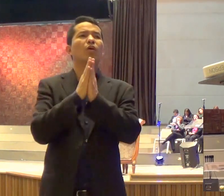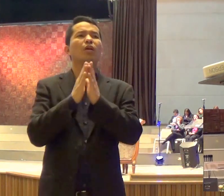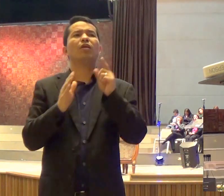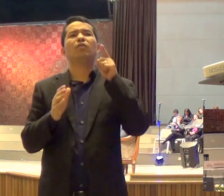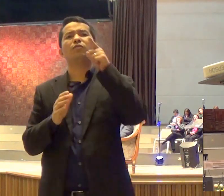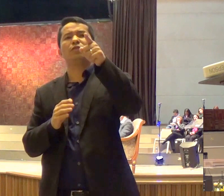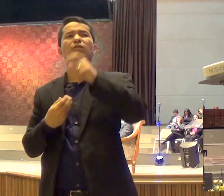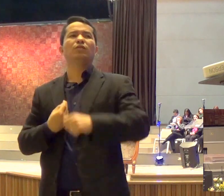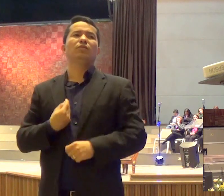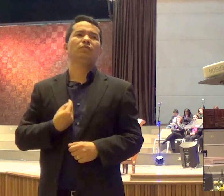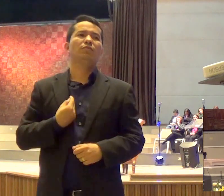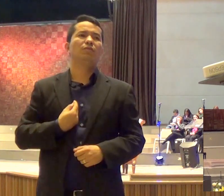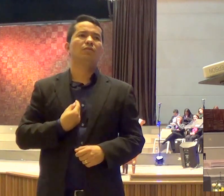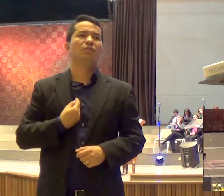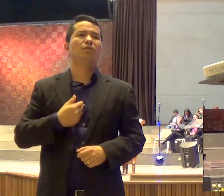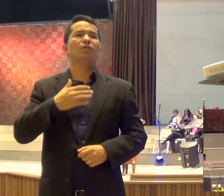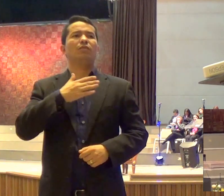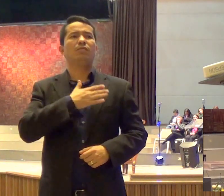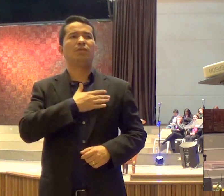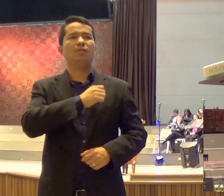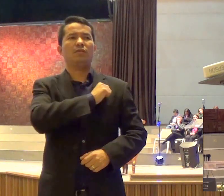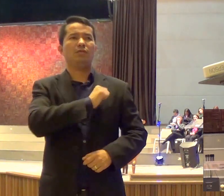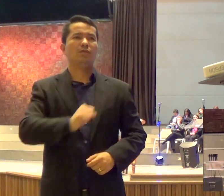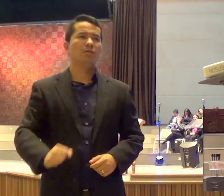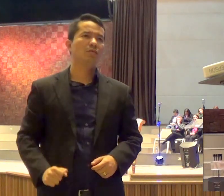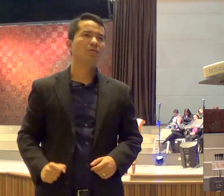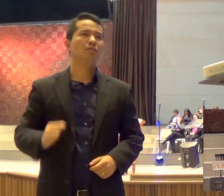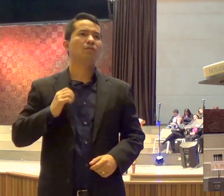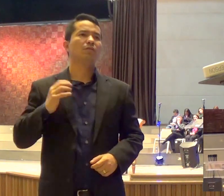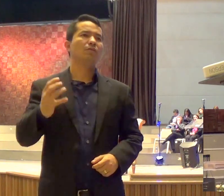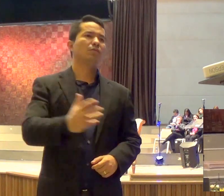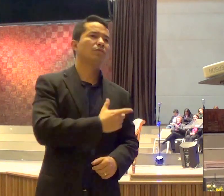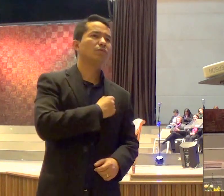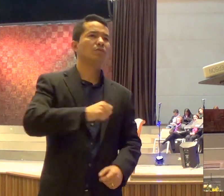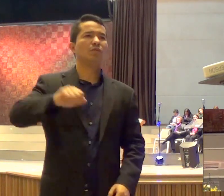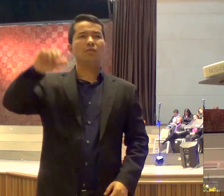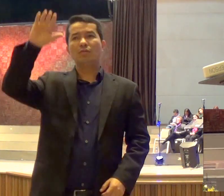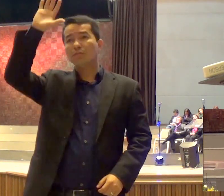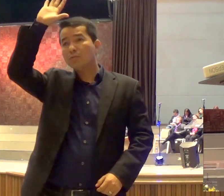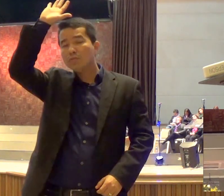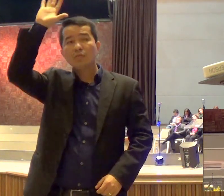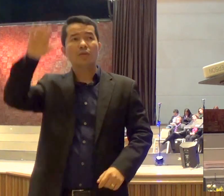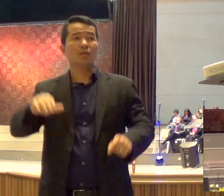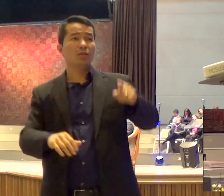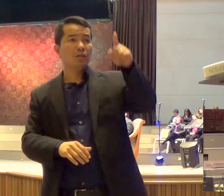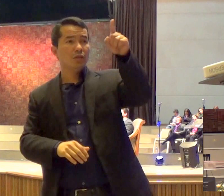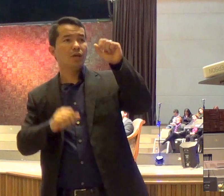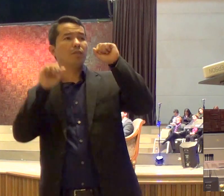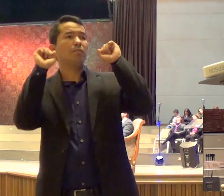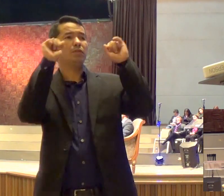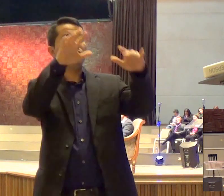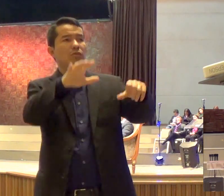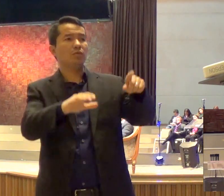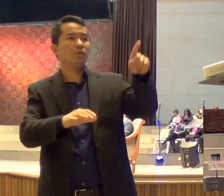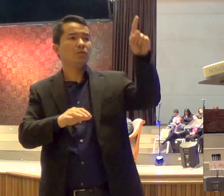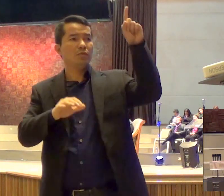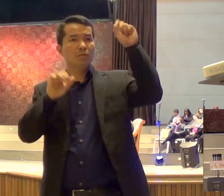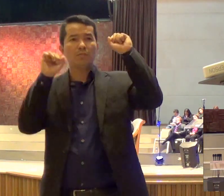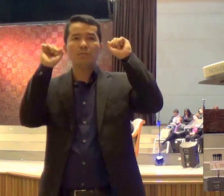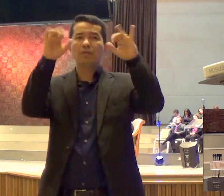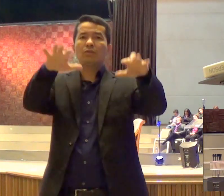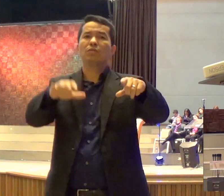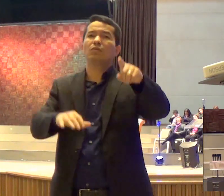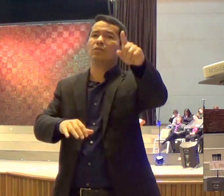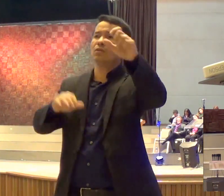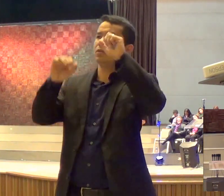como meu senhor como meu salvador levante a sua mão bem alto para que eu possa vê-la Deus abençoe Deus abençoe Deus abençoe